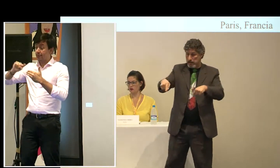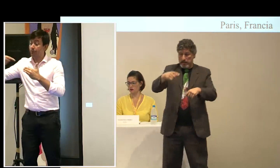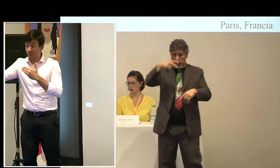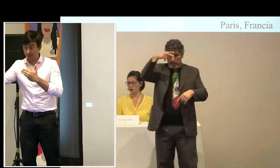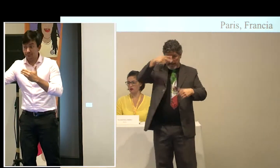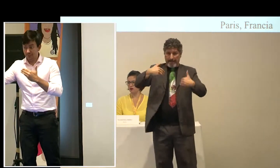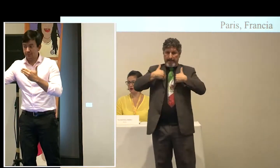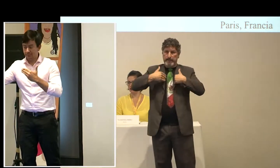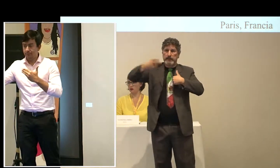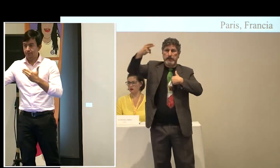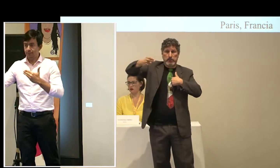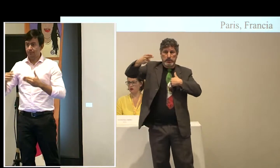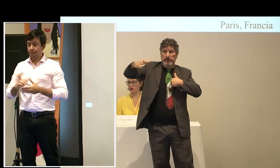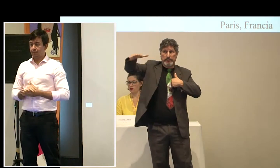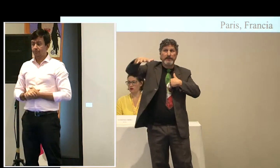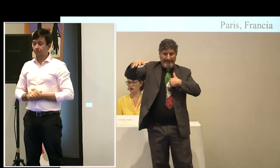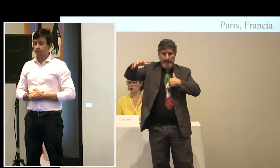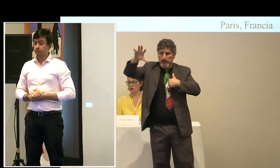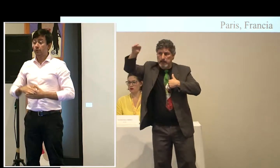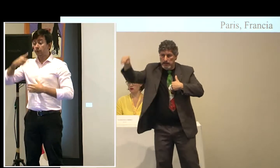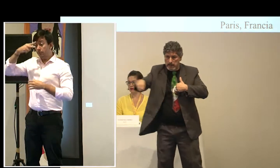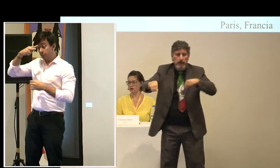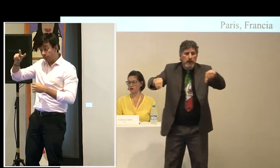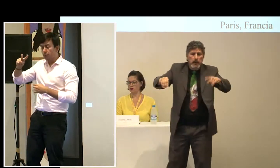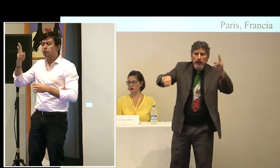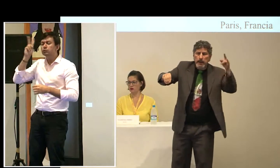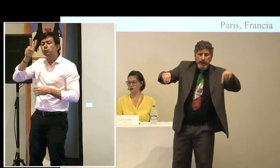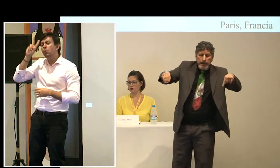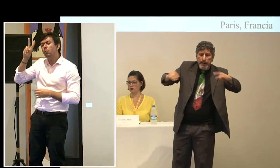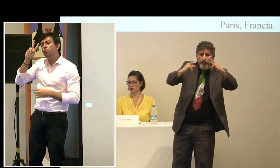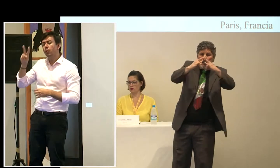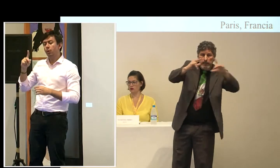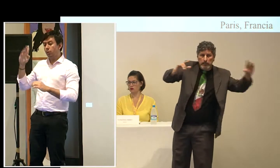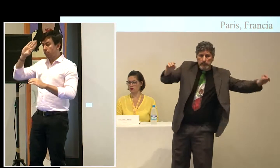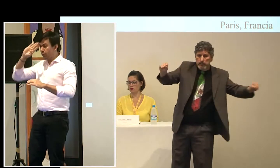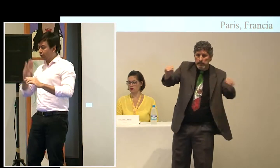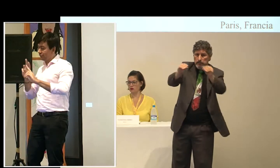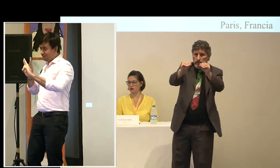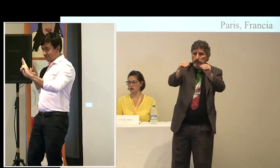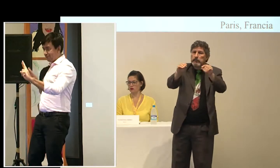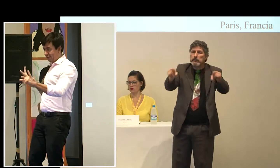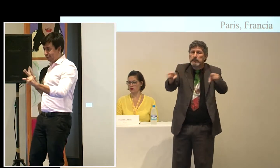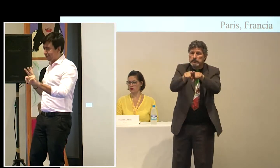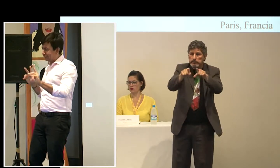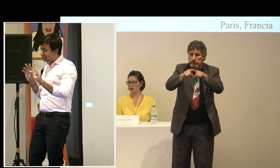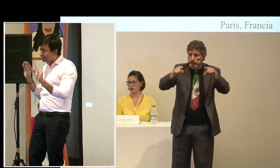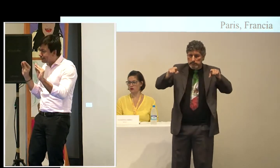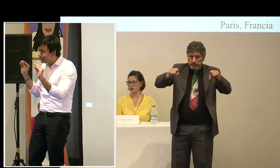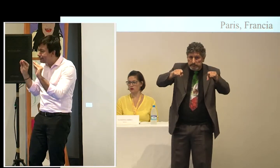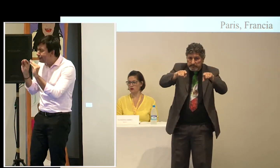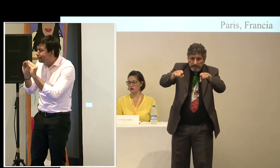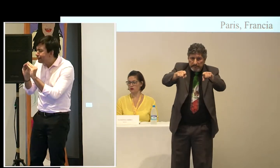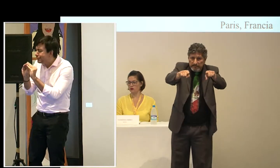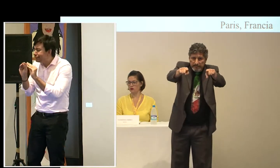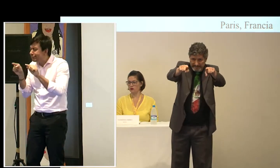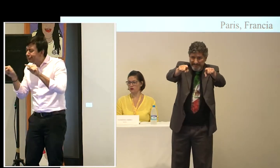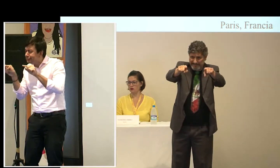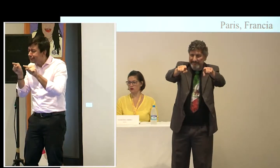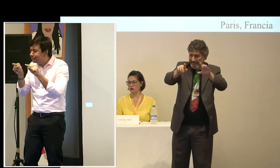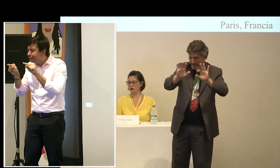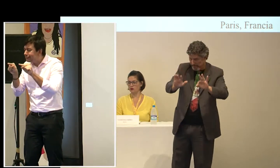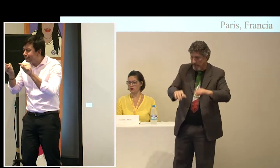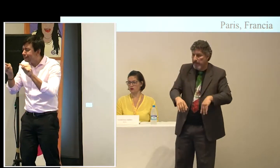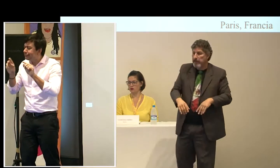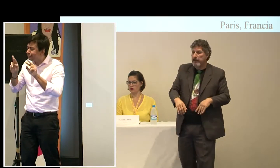Foi depois dele vir ao Brasil. Então, primeiro o E veio ao Brasil, fundou o INES, e depois nós temos esse relato de que ele fundou